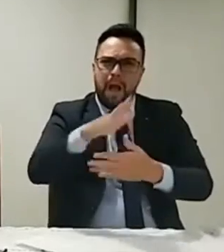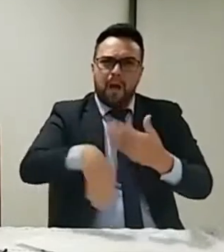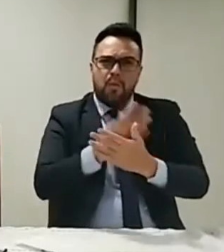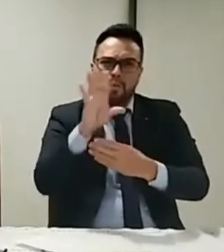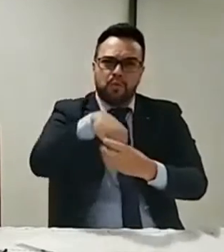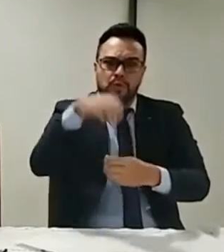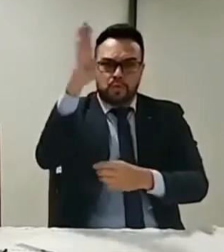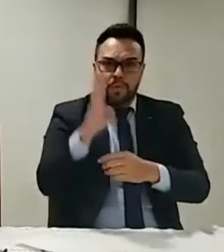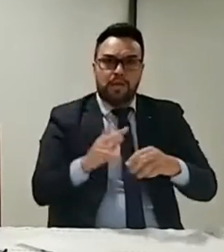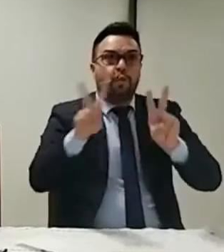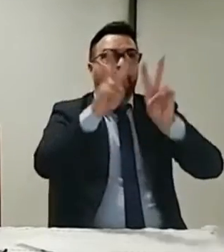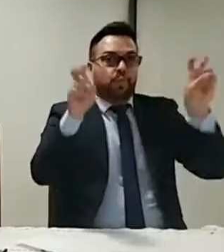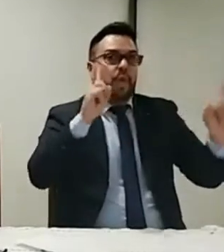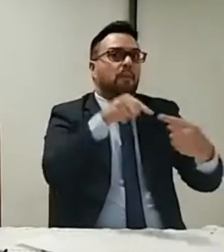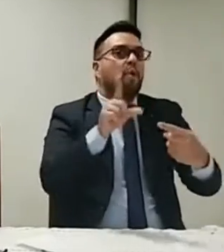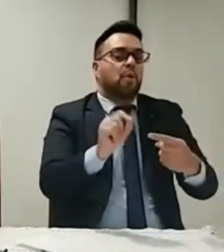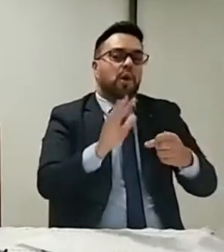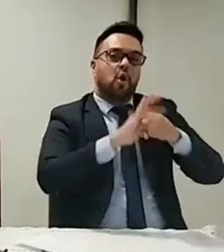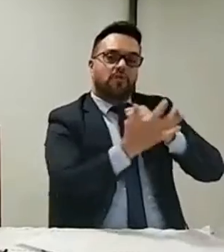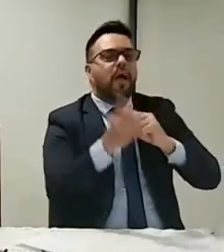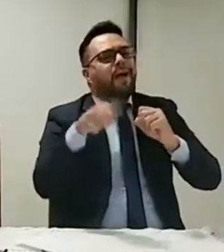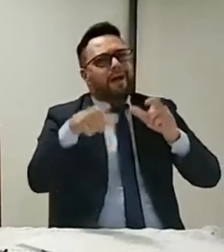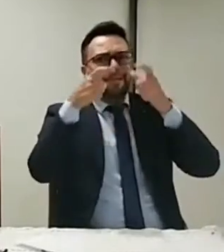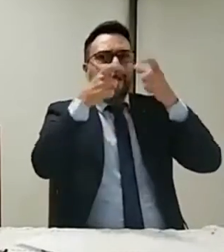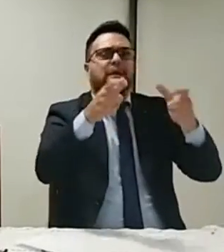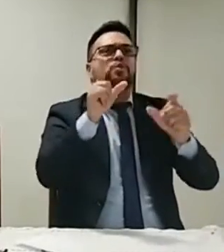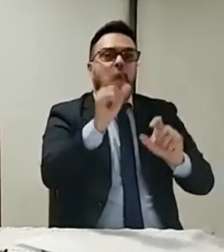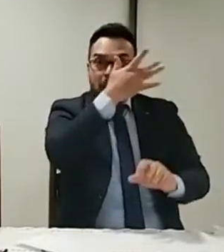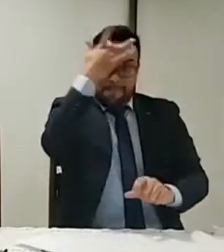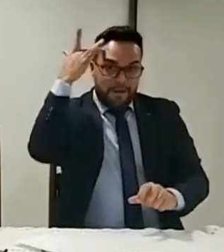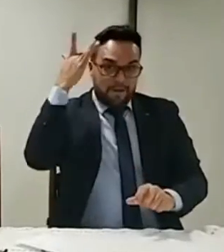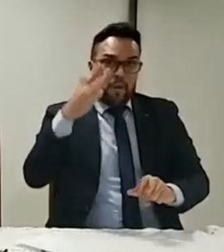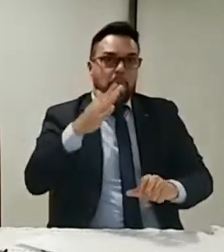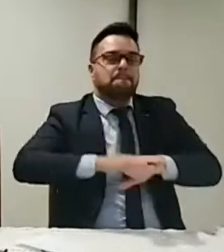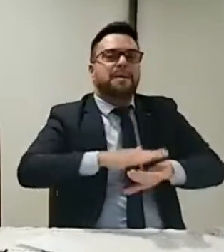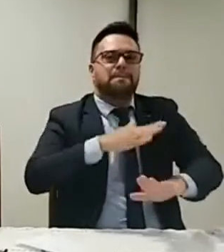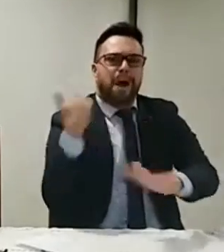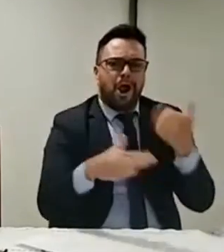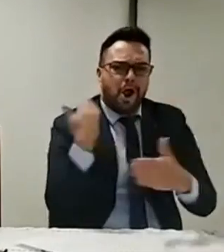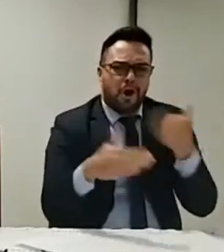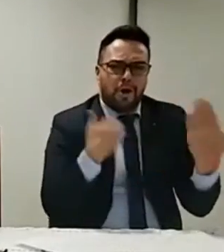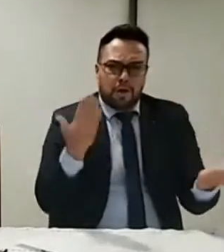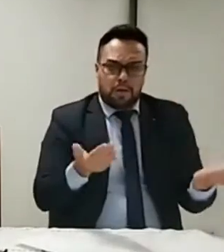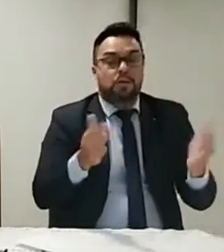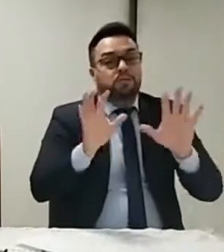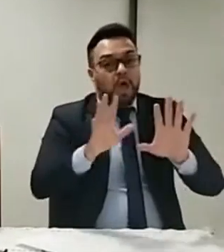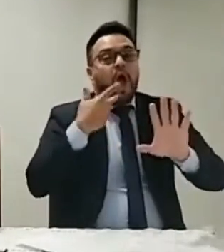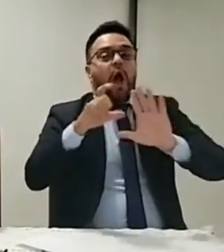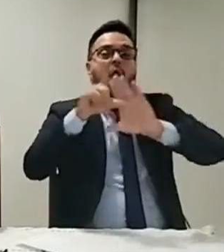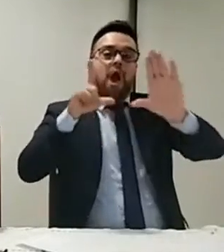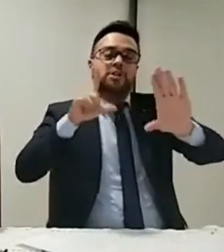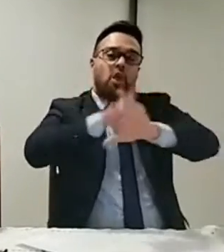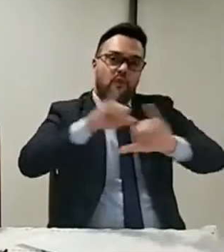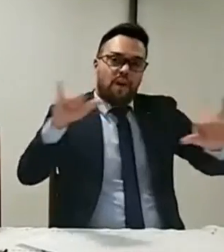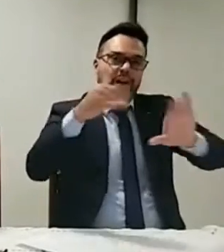ao Covid. Parece não. Interessa morrer gente. Tá? Você pode ver, eu já falei um tempo atrás,